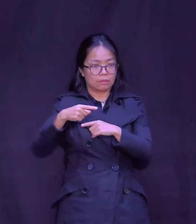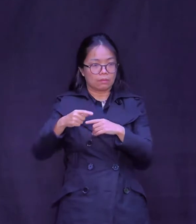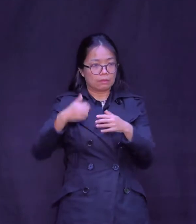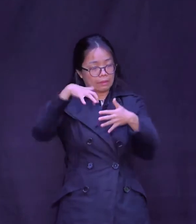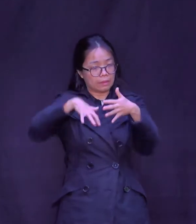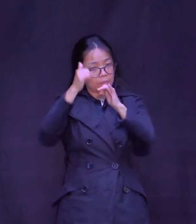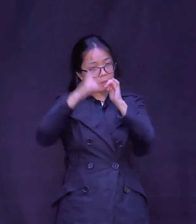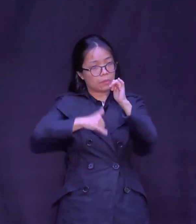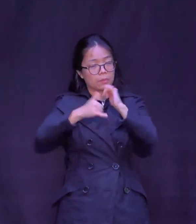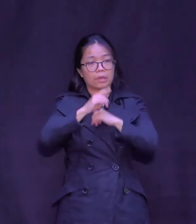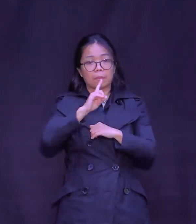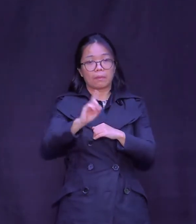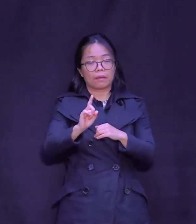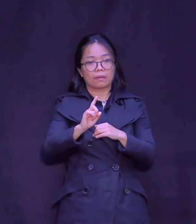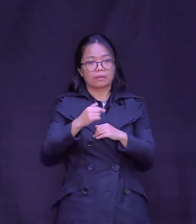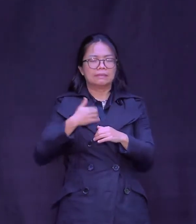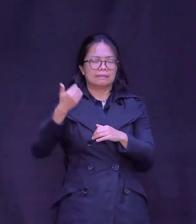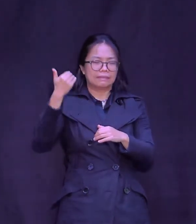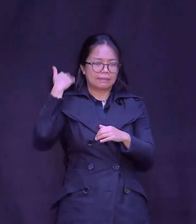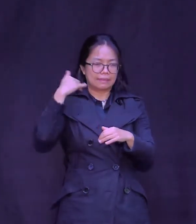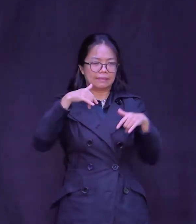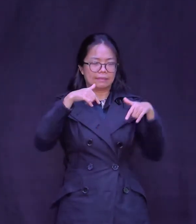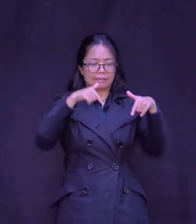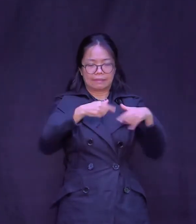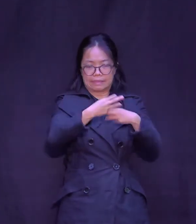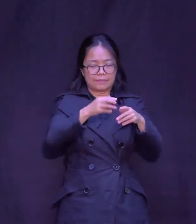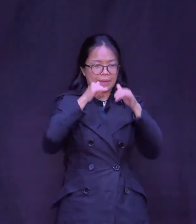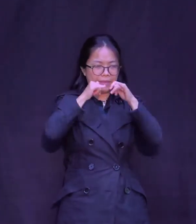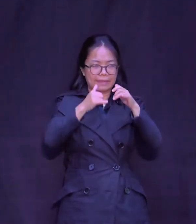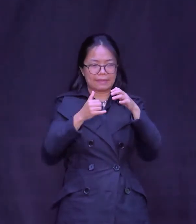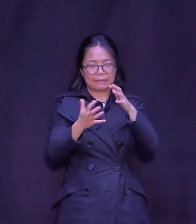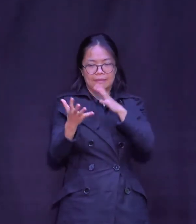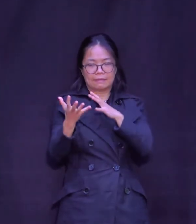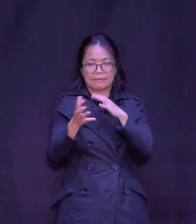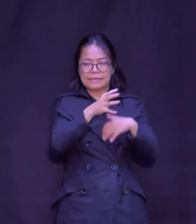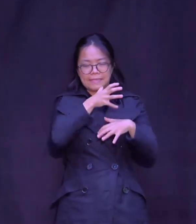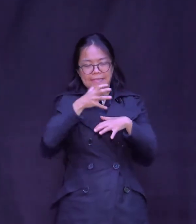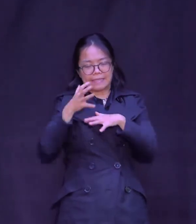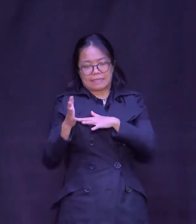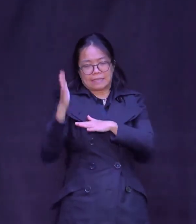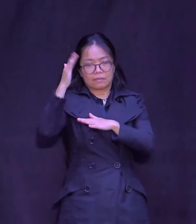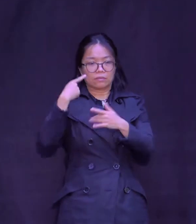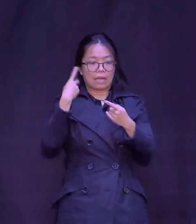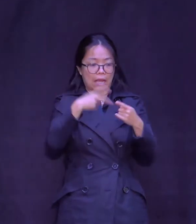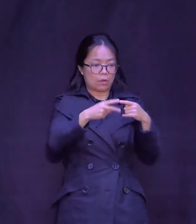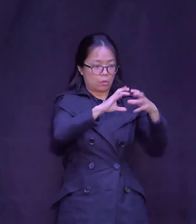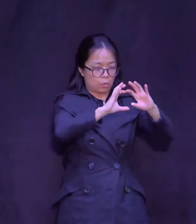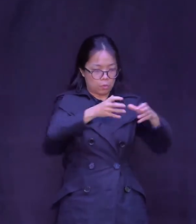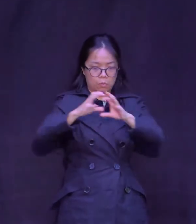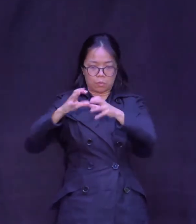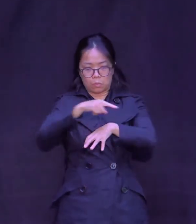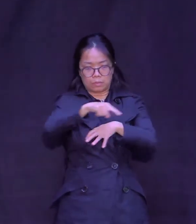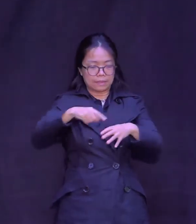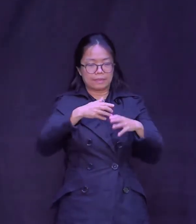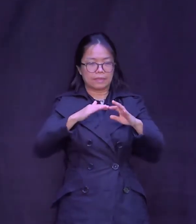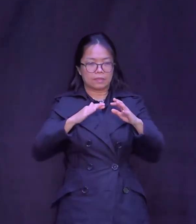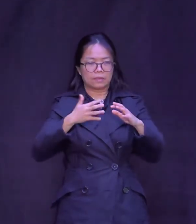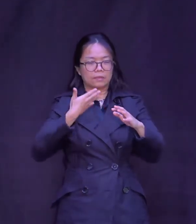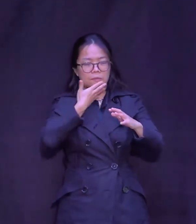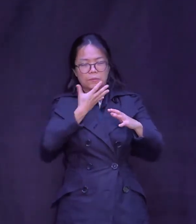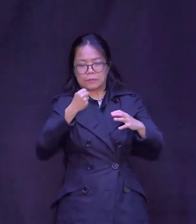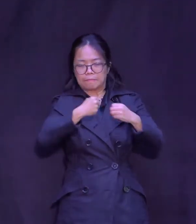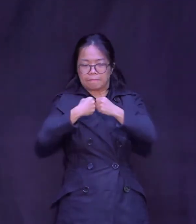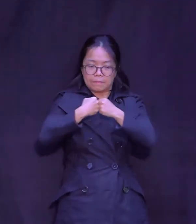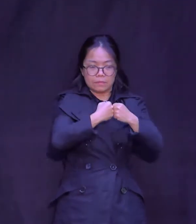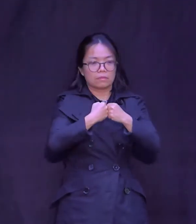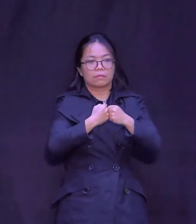述当时西班牙的集权政权，也是在讲国与国之间的权力关系，正好